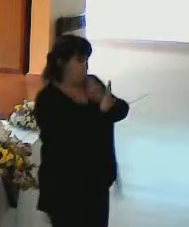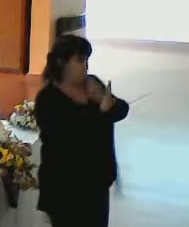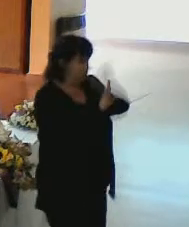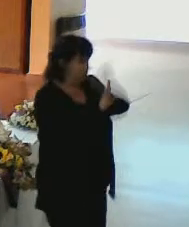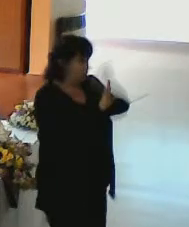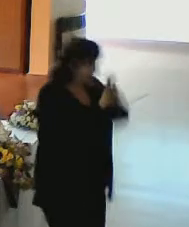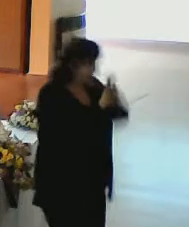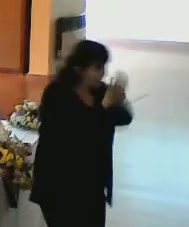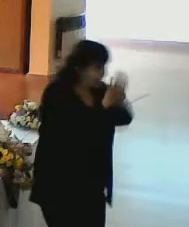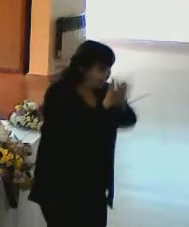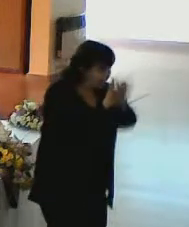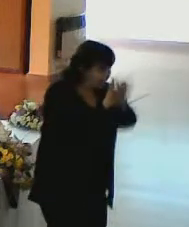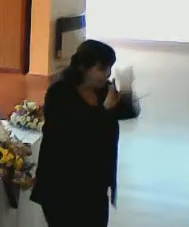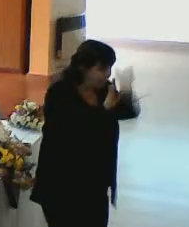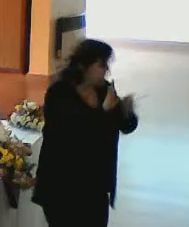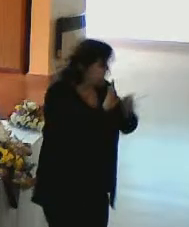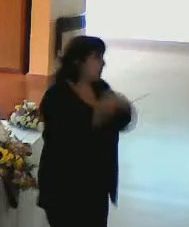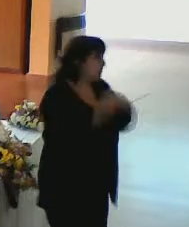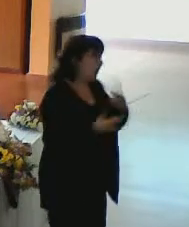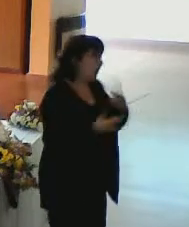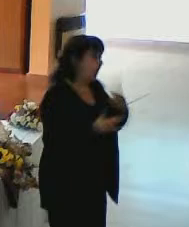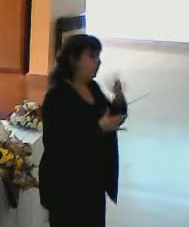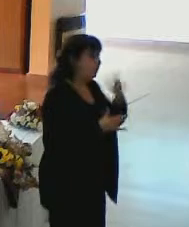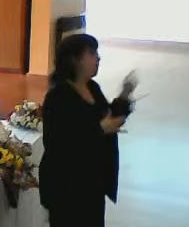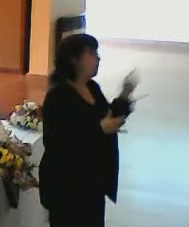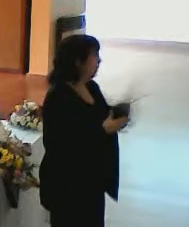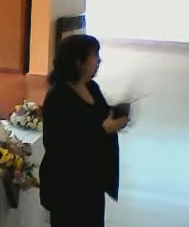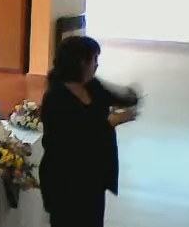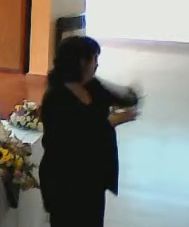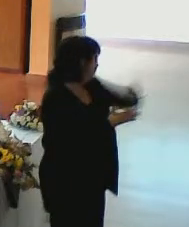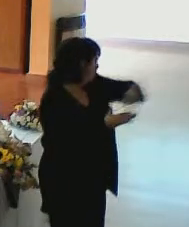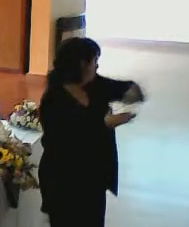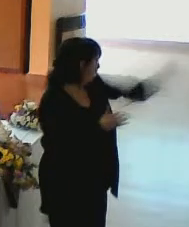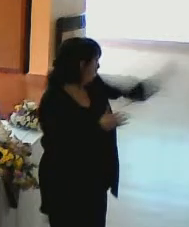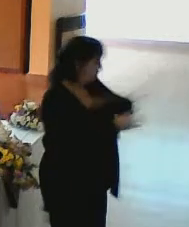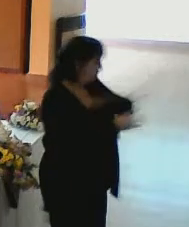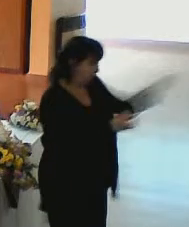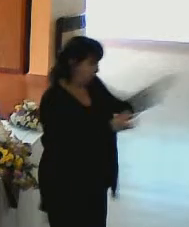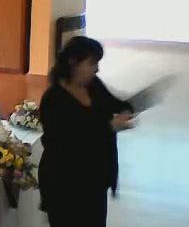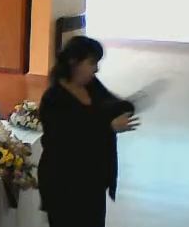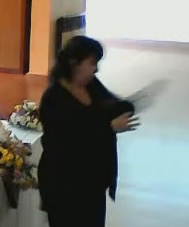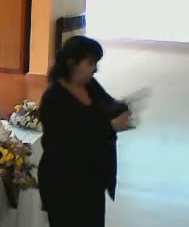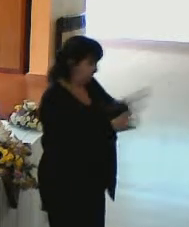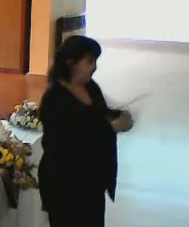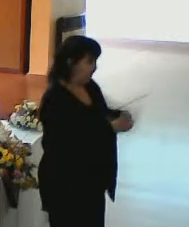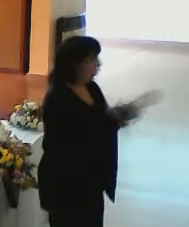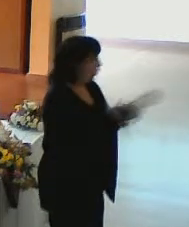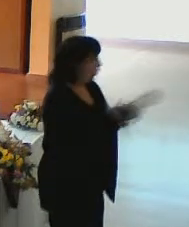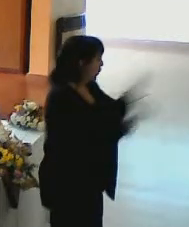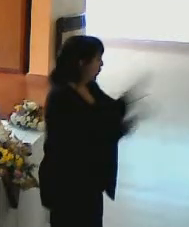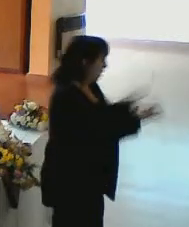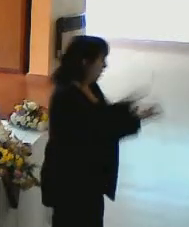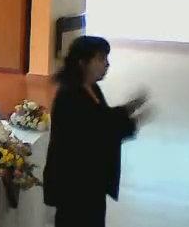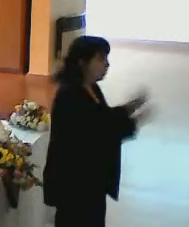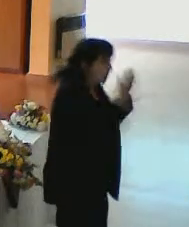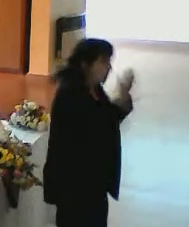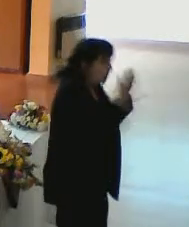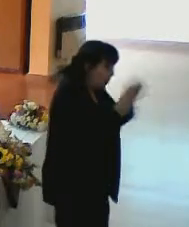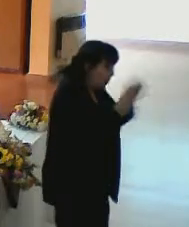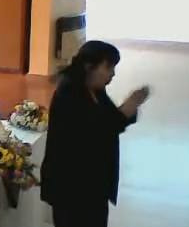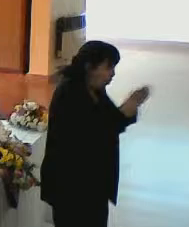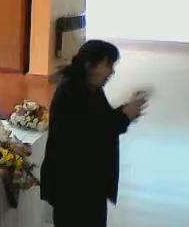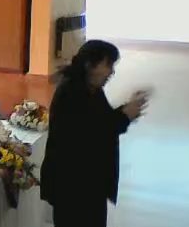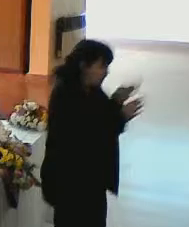muy importante que lo tengamos en mente, porque realmente a veces en el mismo consultorio está girando alrededor del consultorio y es